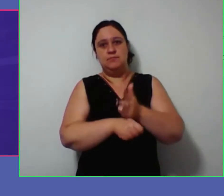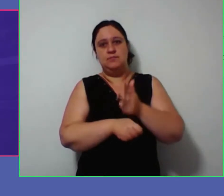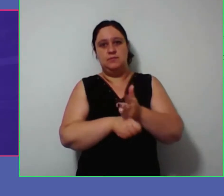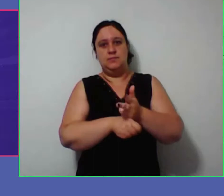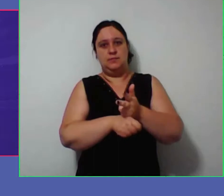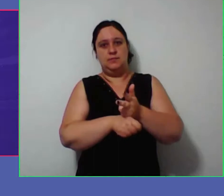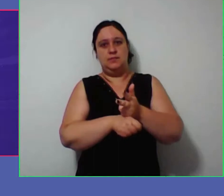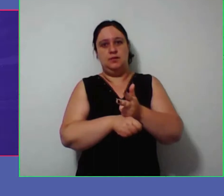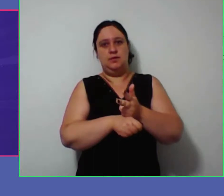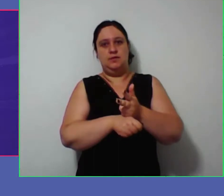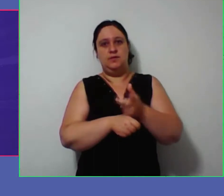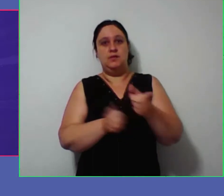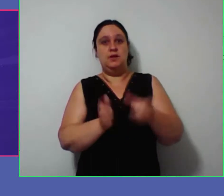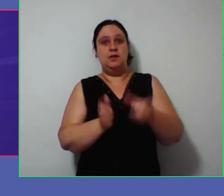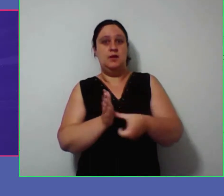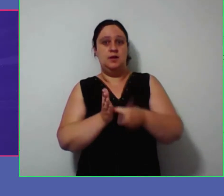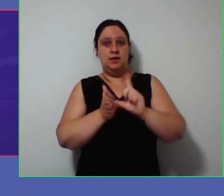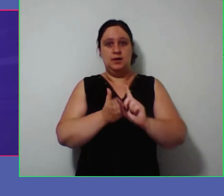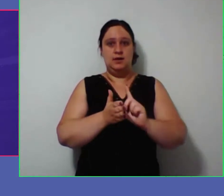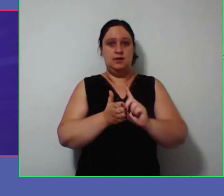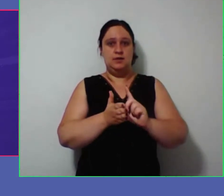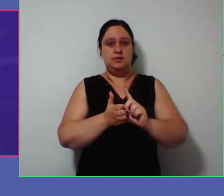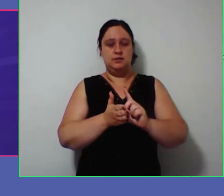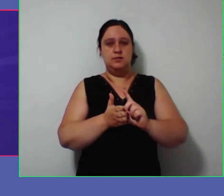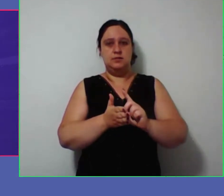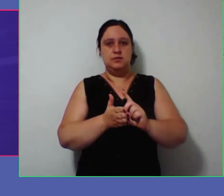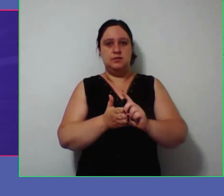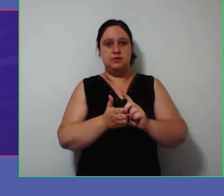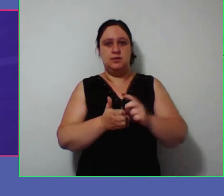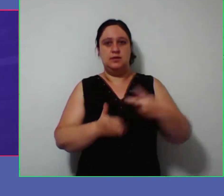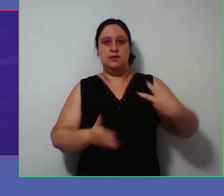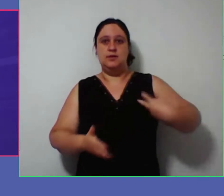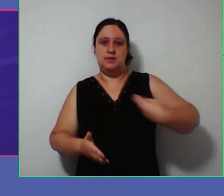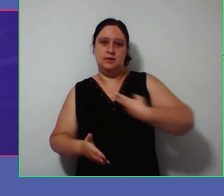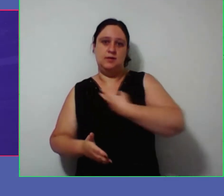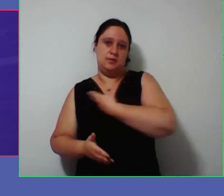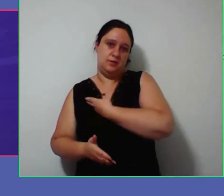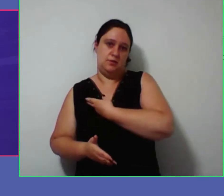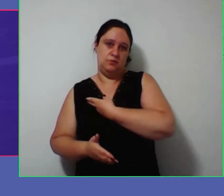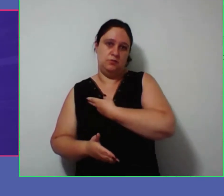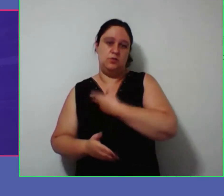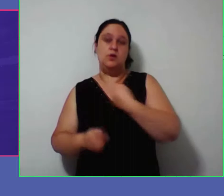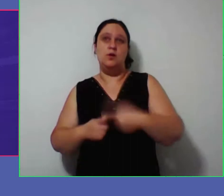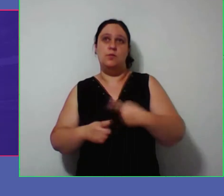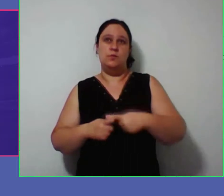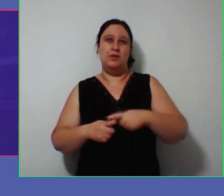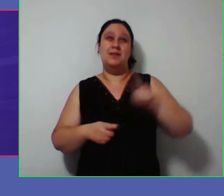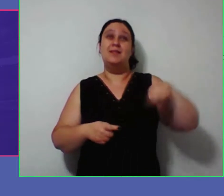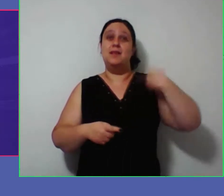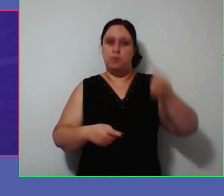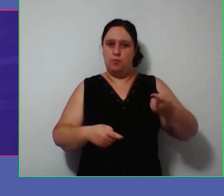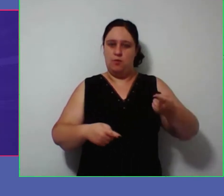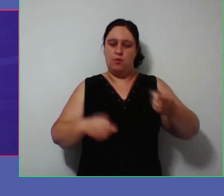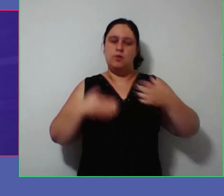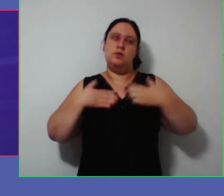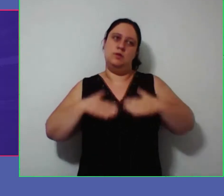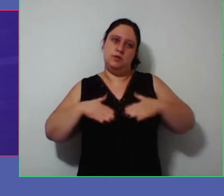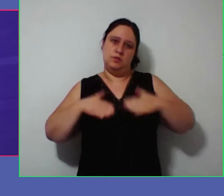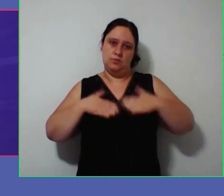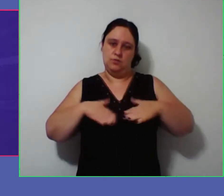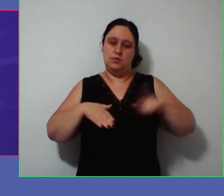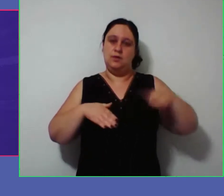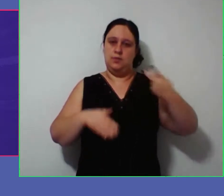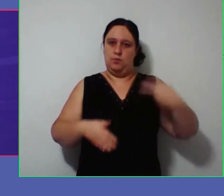minha cirurgia, para que durante o tempo da recuperação pós-cirúrgica